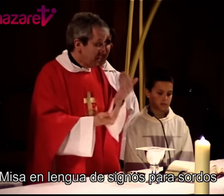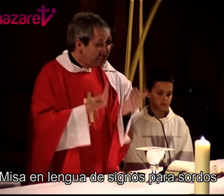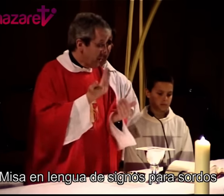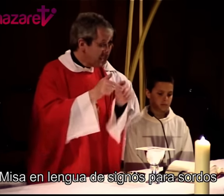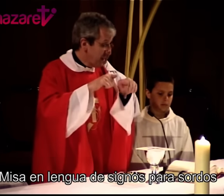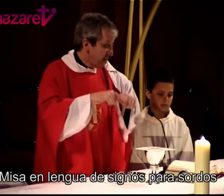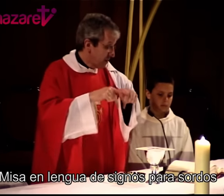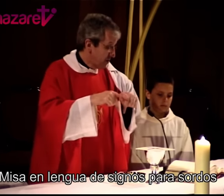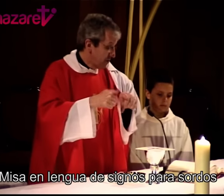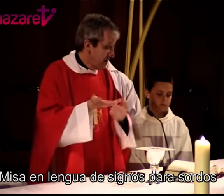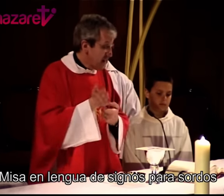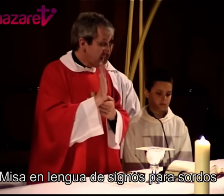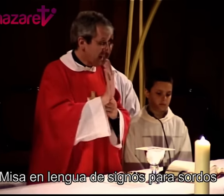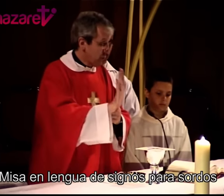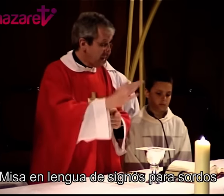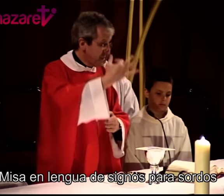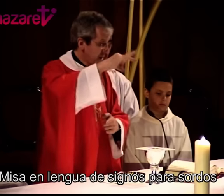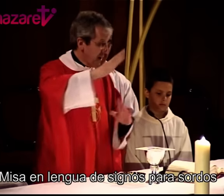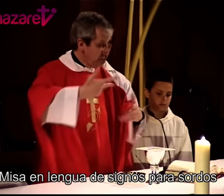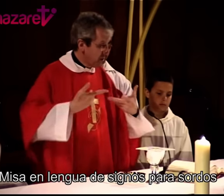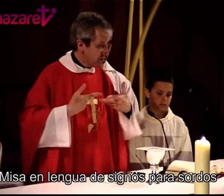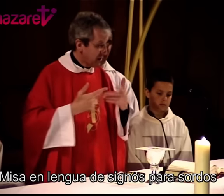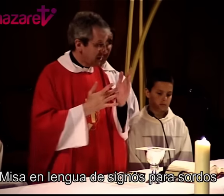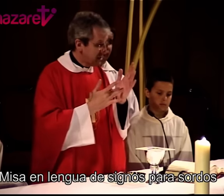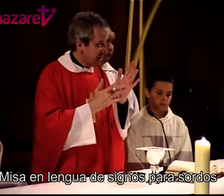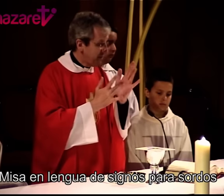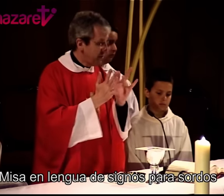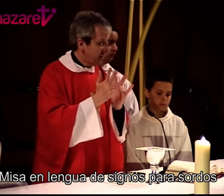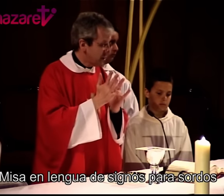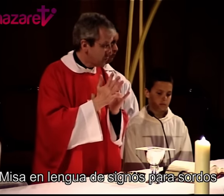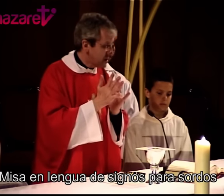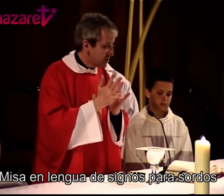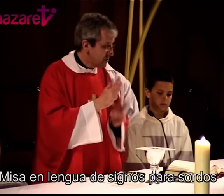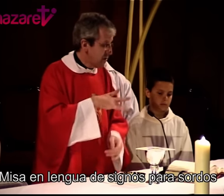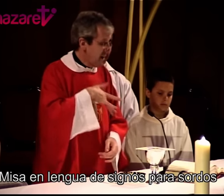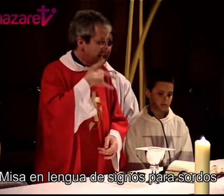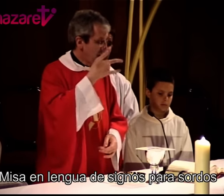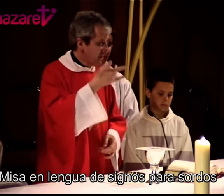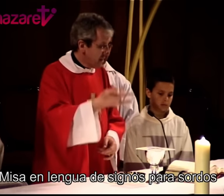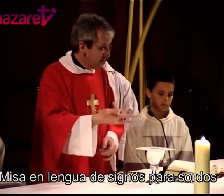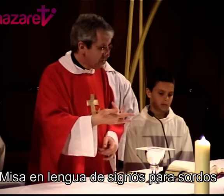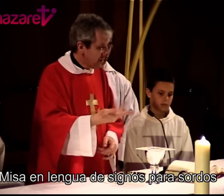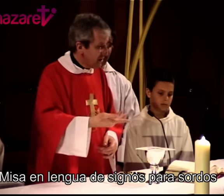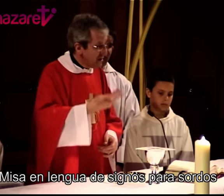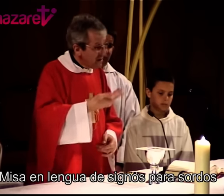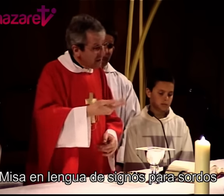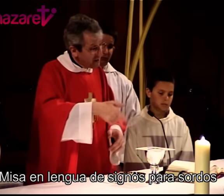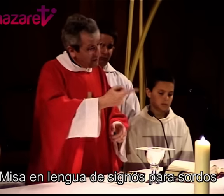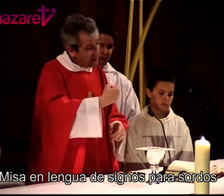concédenos por esta celebración que actualiza el único sacrificio de Jesucristo la